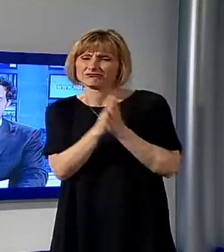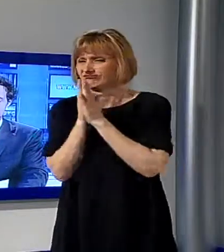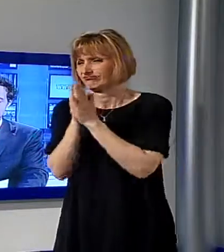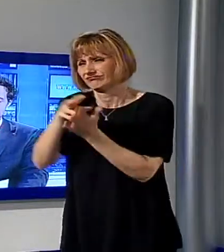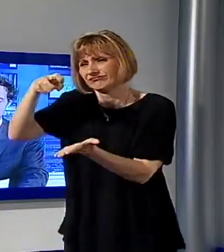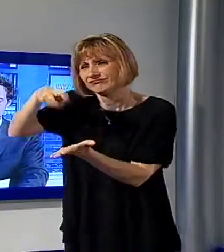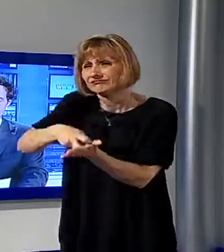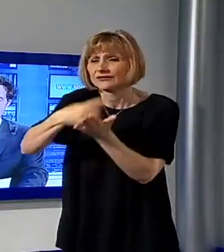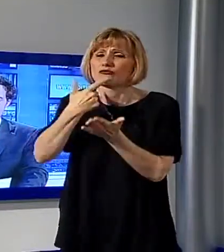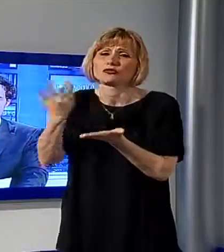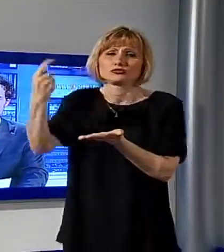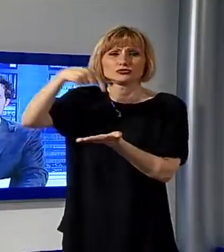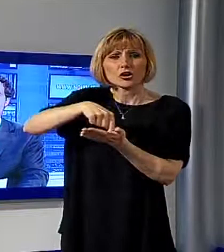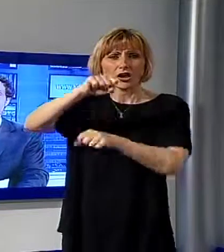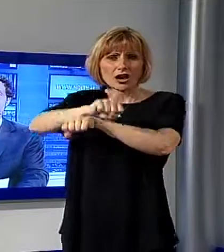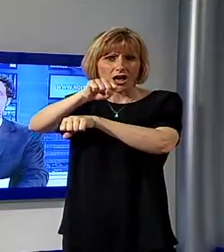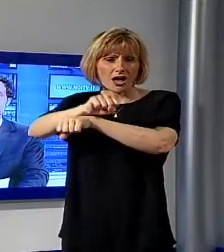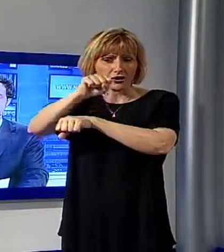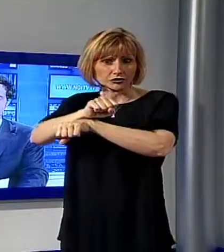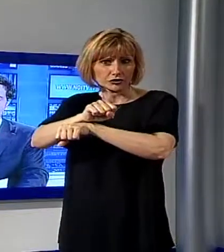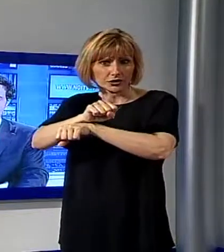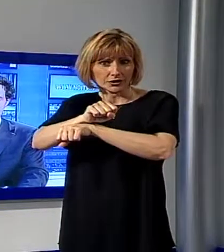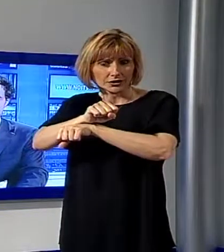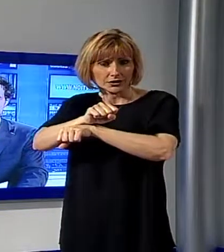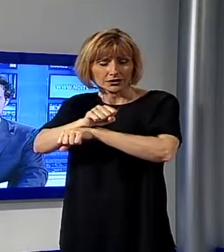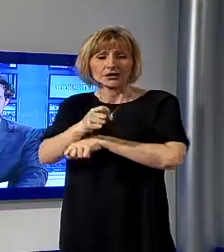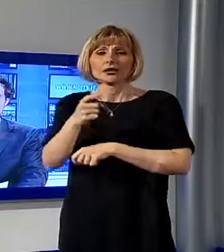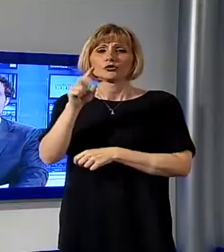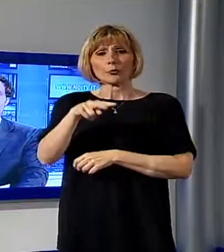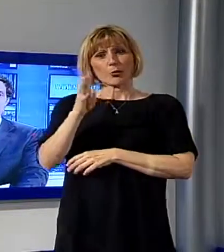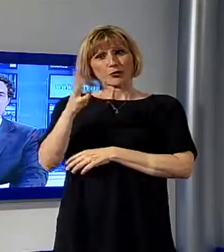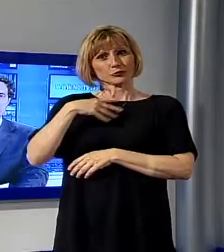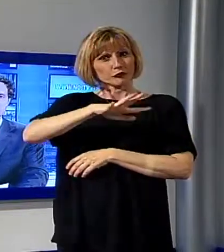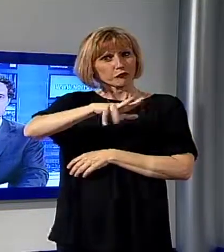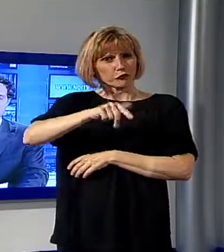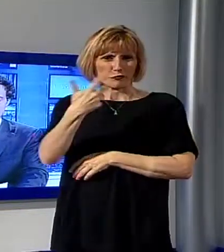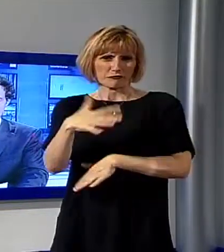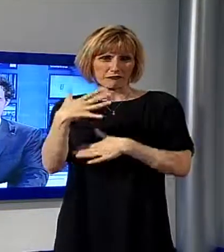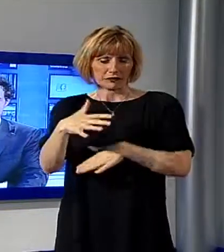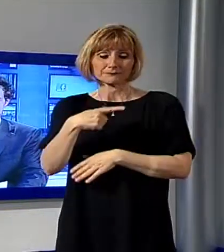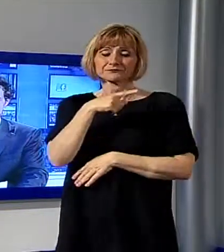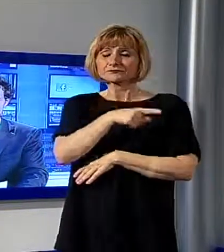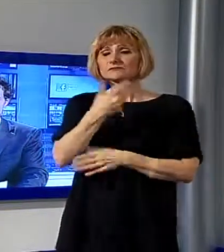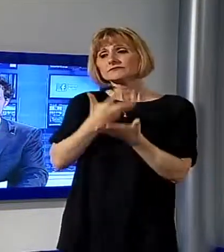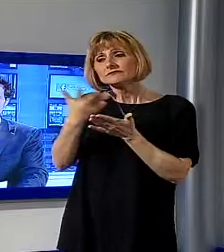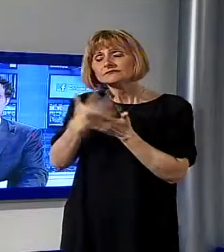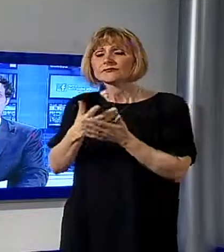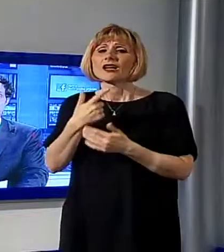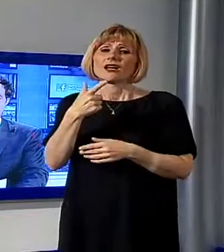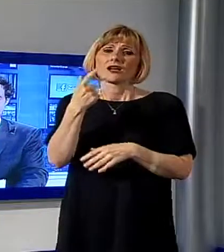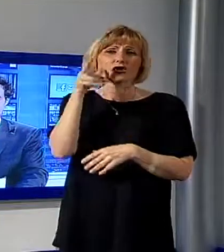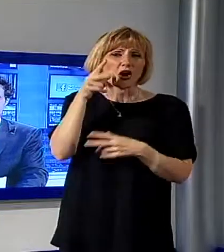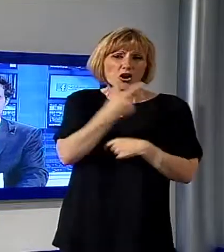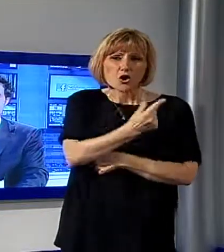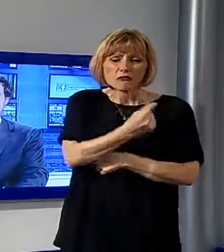una serie di furti messi a segno nel marzo del 2014. I carabinieri ha raccontato dei continui litigi con la convivente